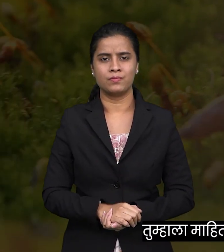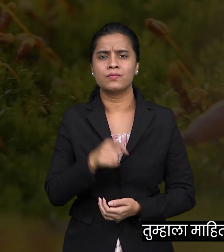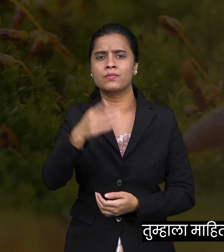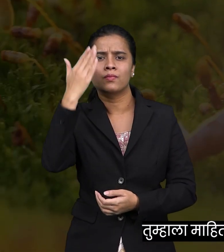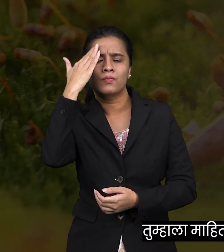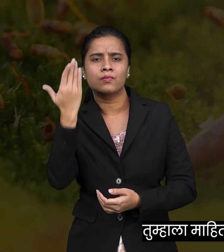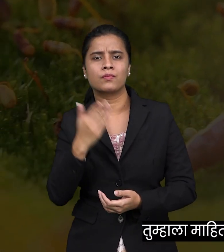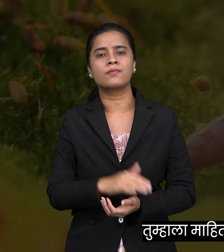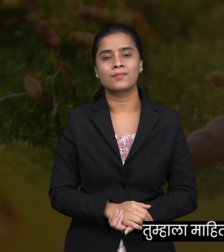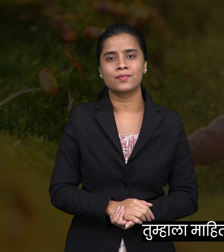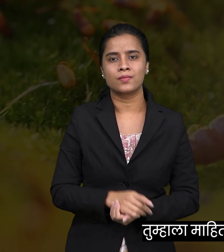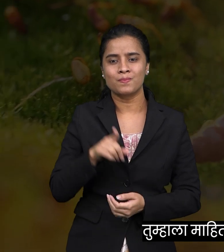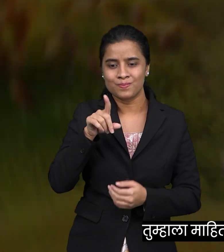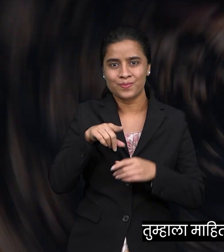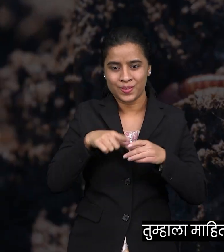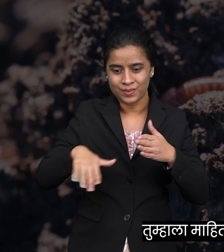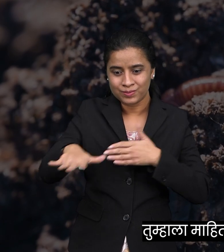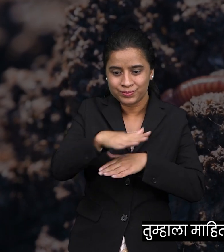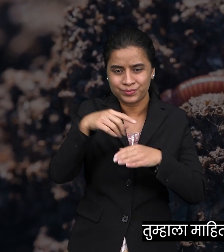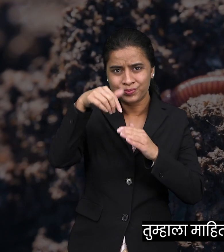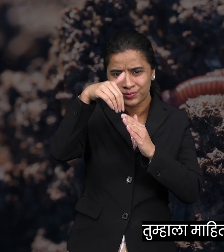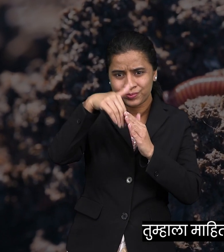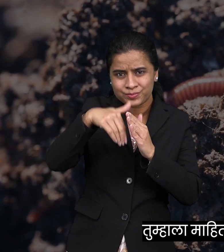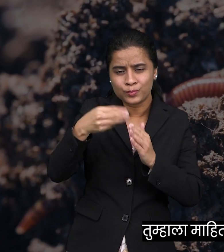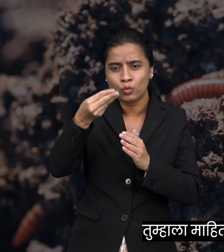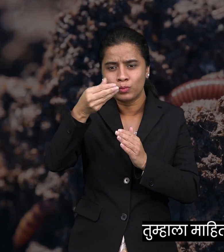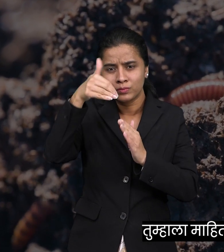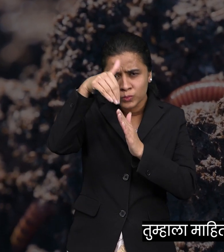तुम्हाला माहित आहे का की गांडुळे मातीत राहतात?